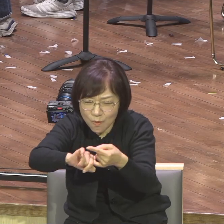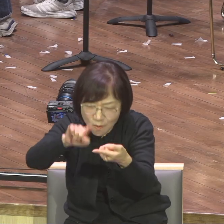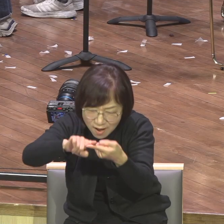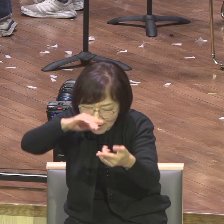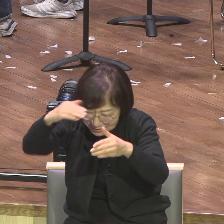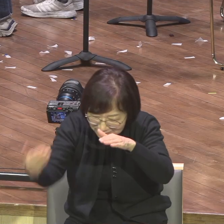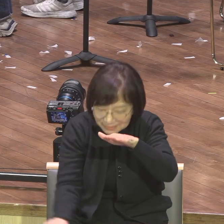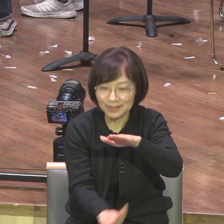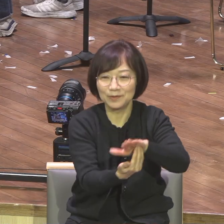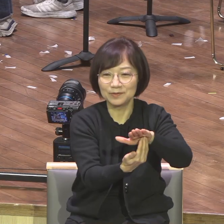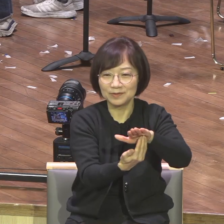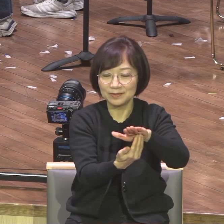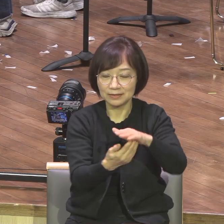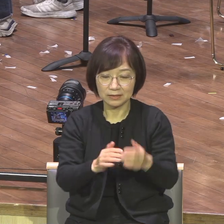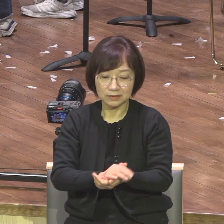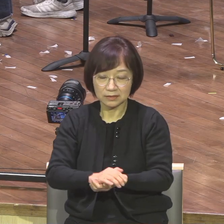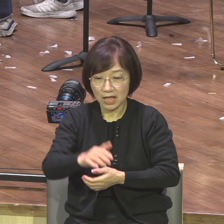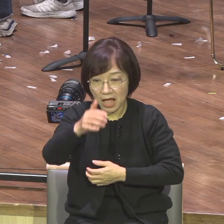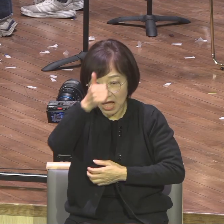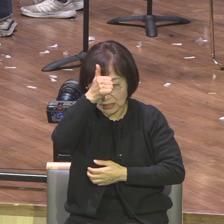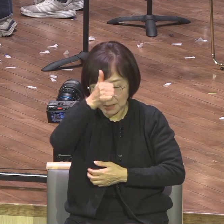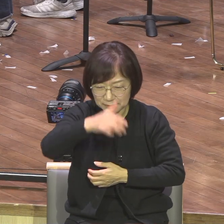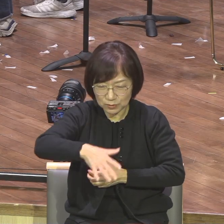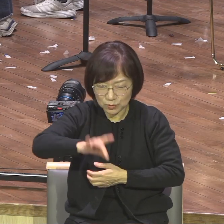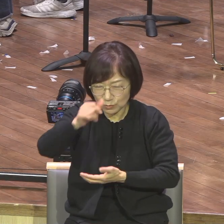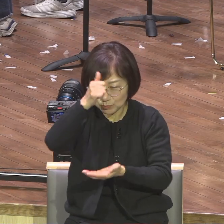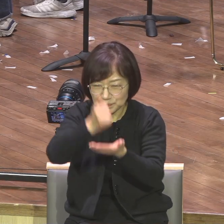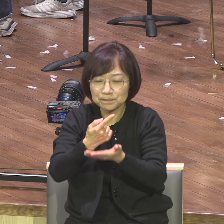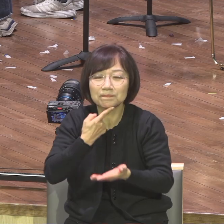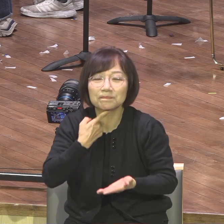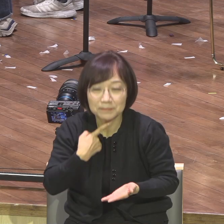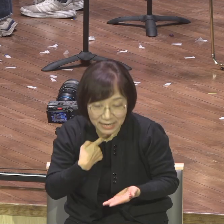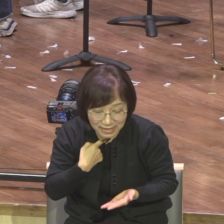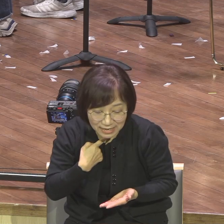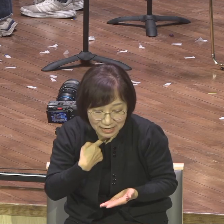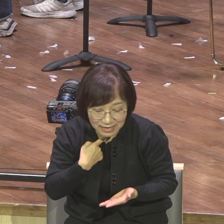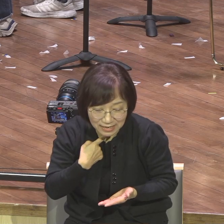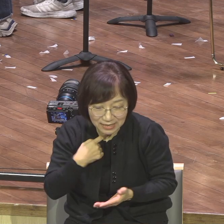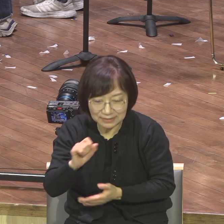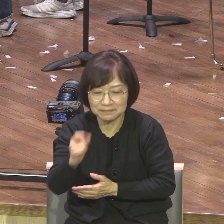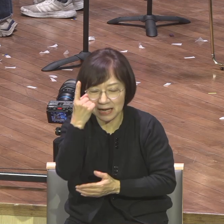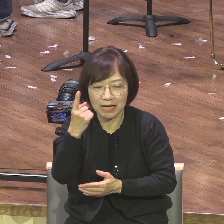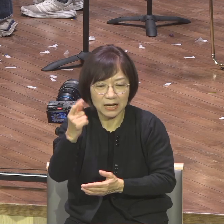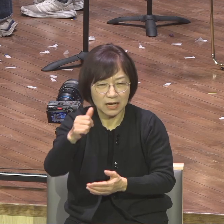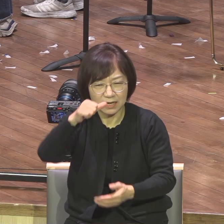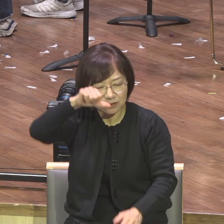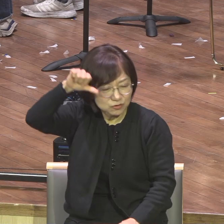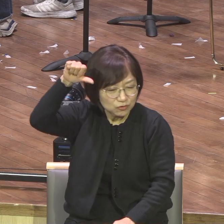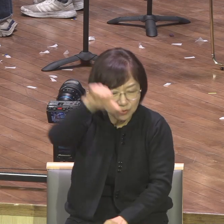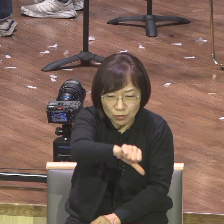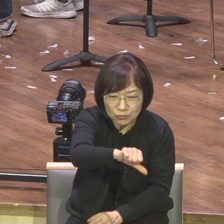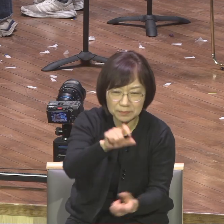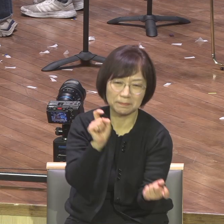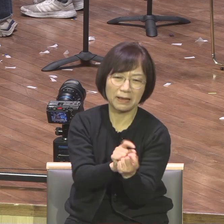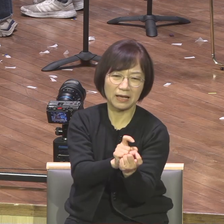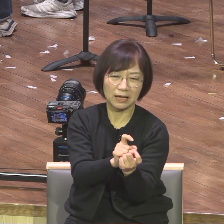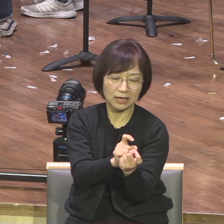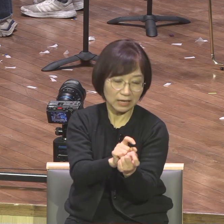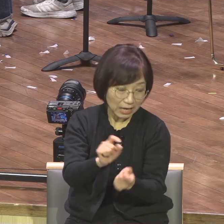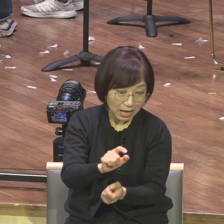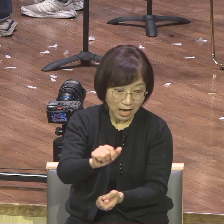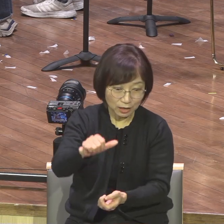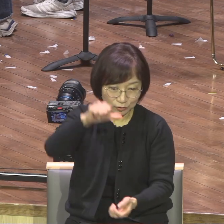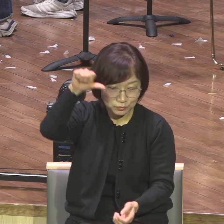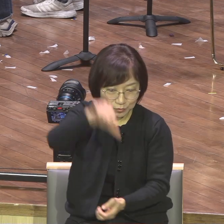하나님께서 아담이 범죄했을 때에 인간에게 저주가 왔을 때에 이 저주를